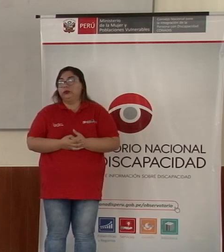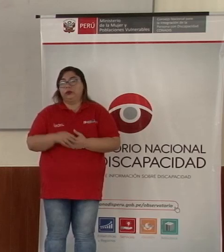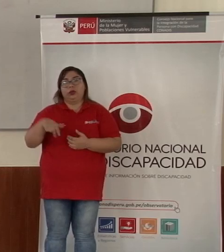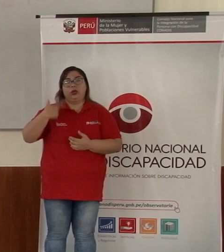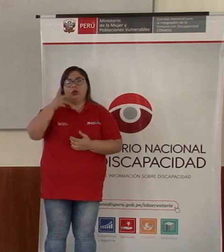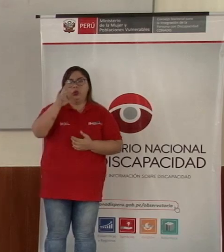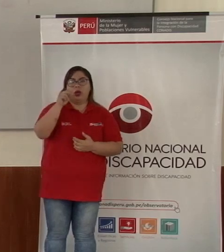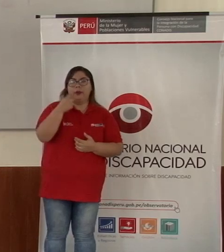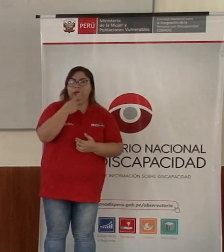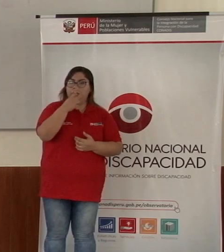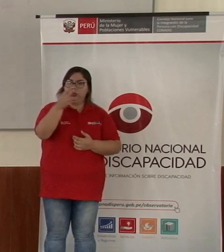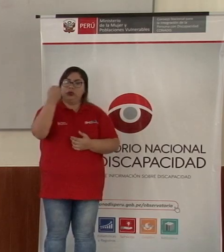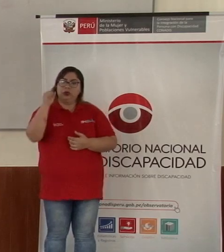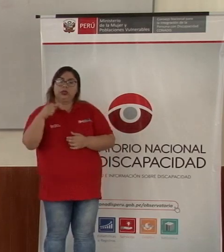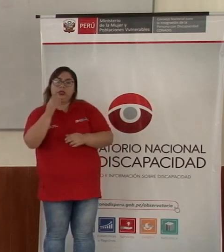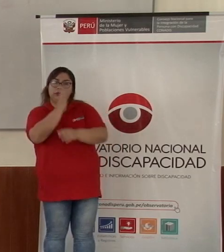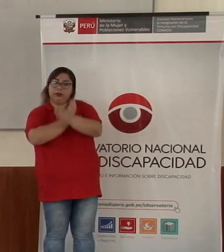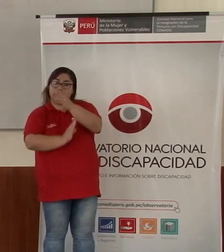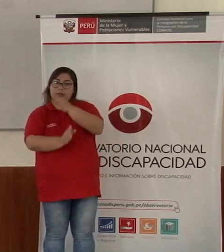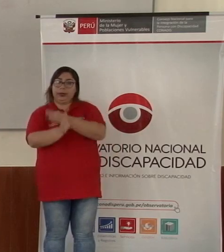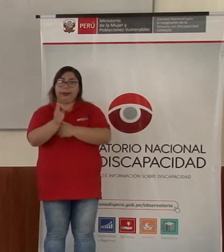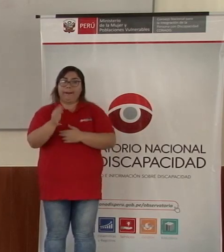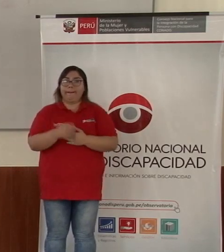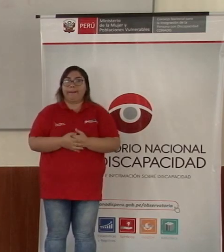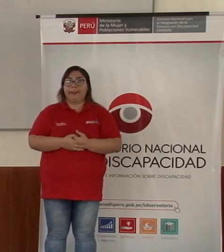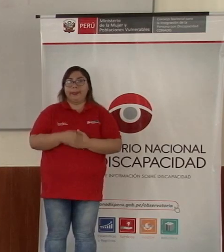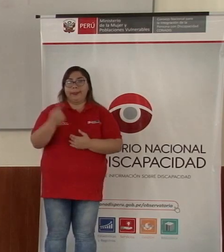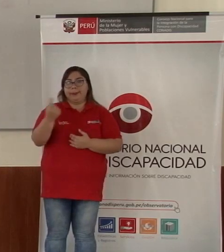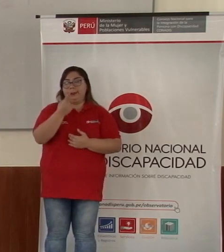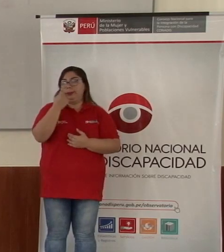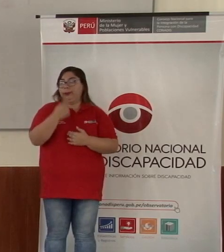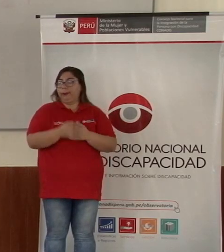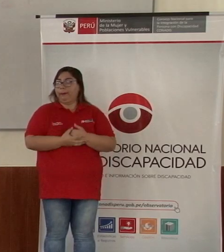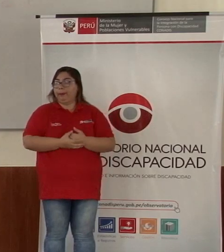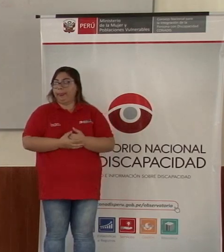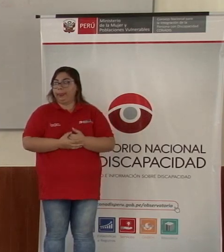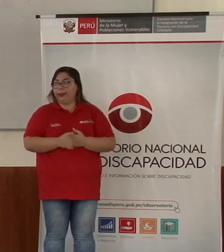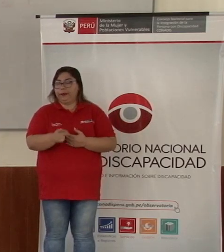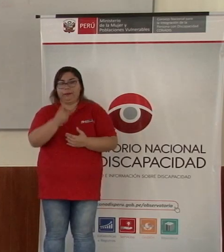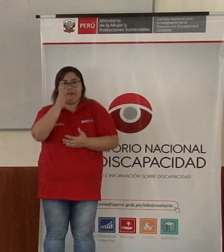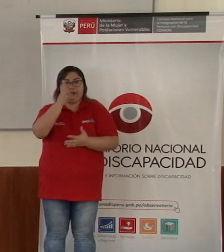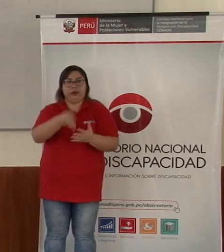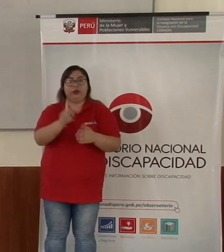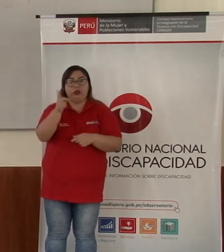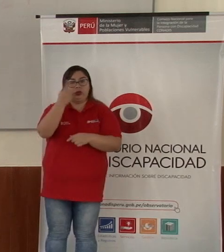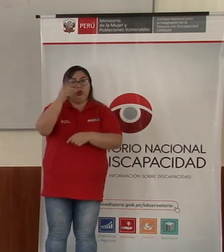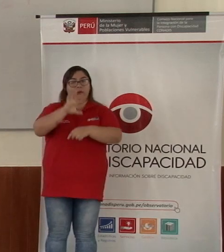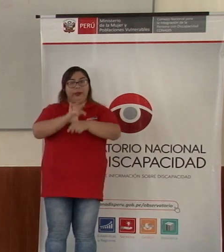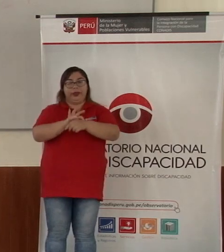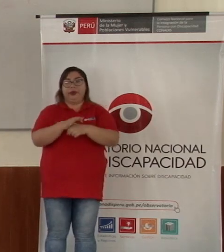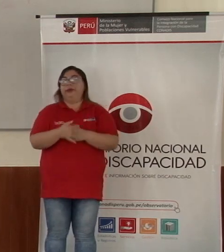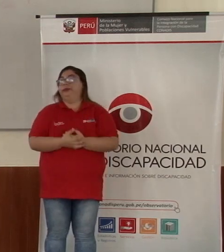No había un enfoque social sobre la discapacidad. Solamente había un enfoque estrictamente médico.